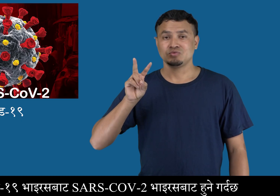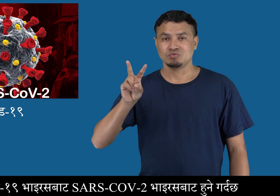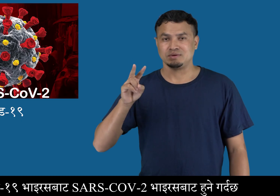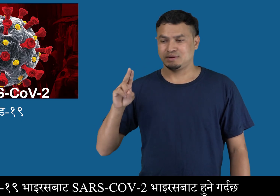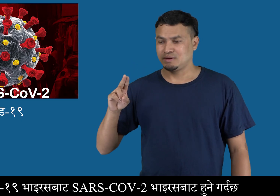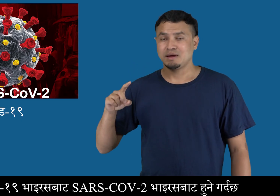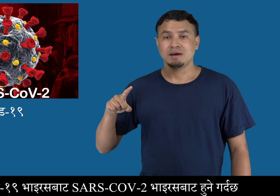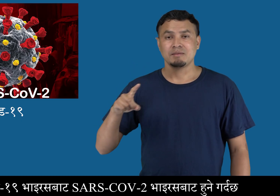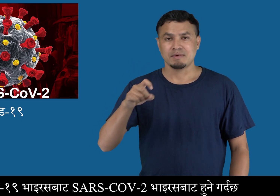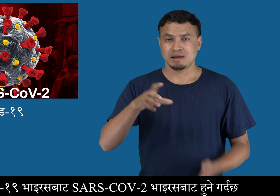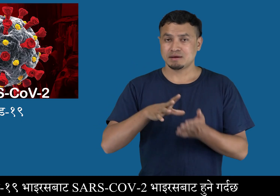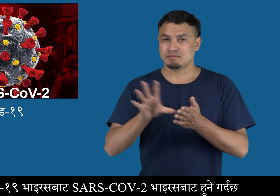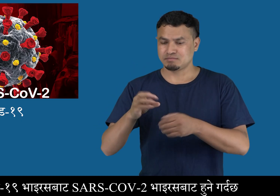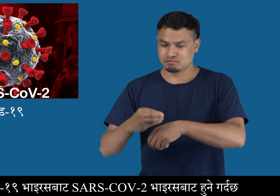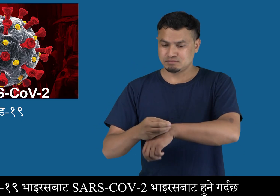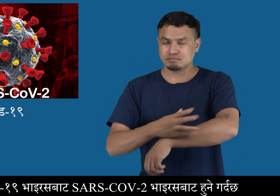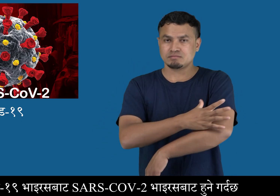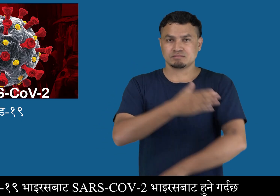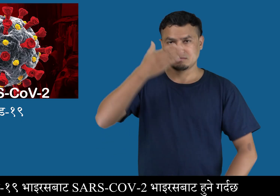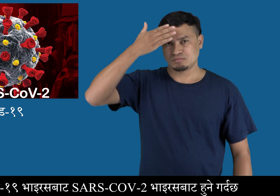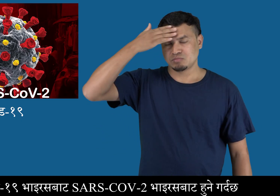सार्स-कोभ-2 भाइरसबाट हुने गर्दछ,